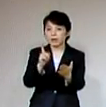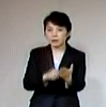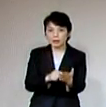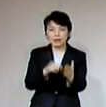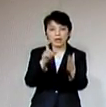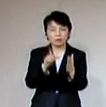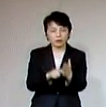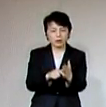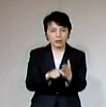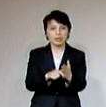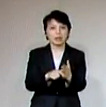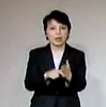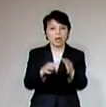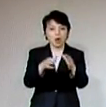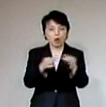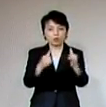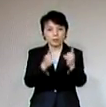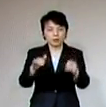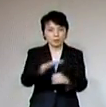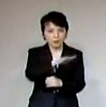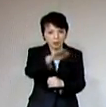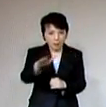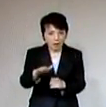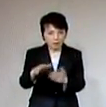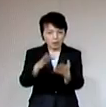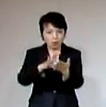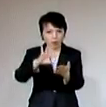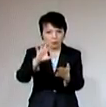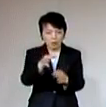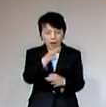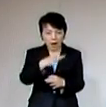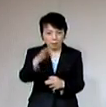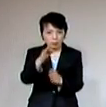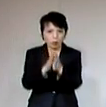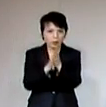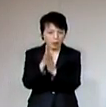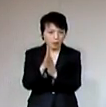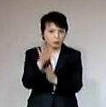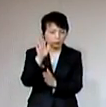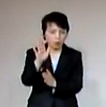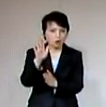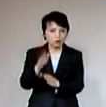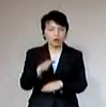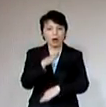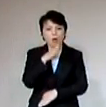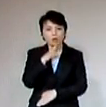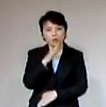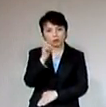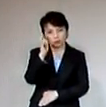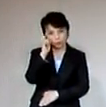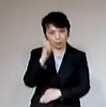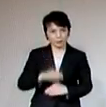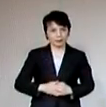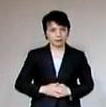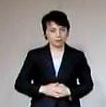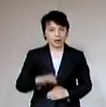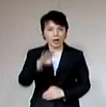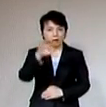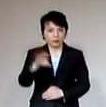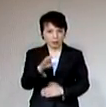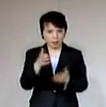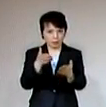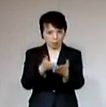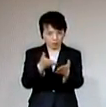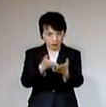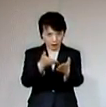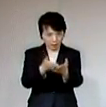に初めて国民の皆さんに増税をお願いするのが筋だと思います。繰り返しになりますけれ